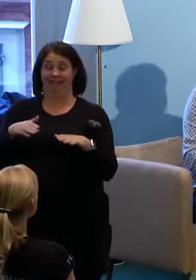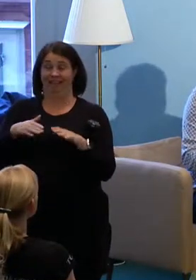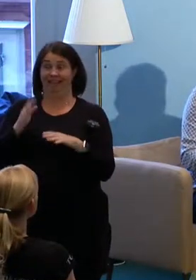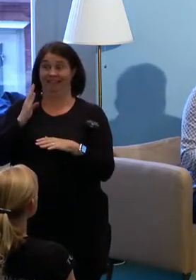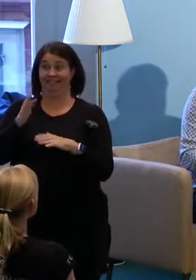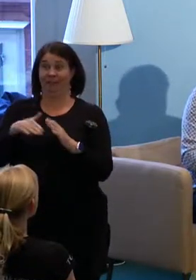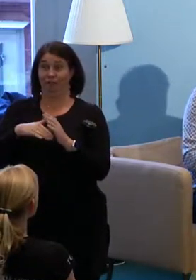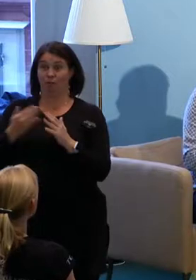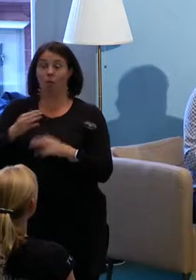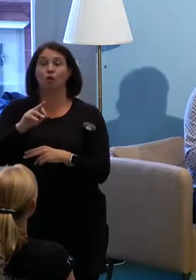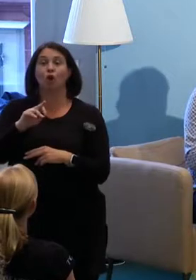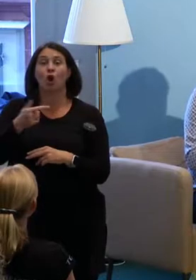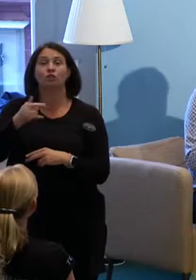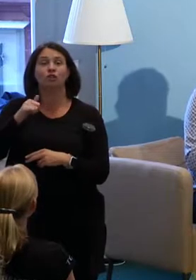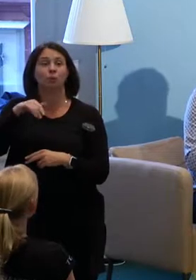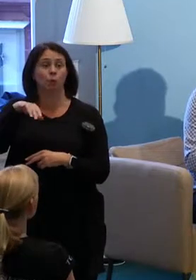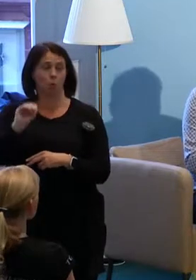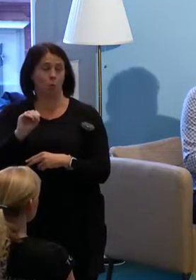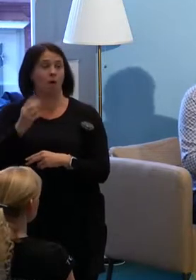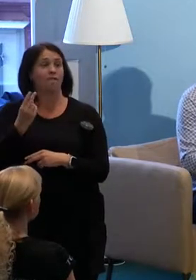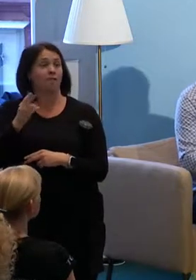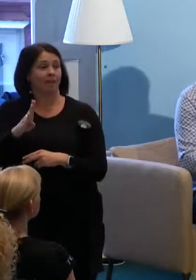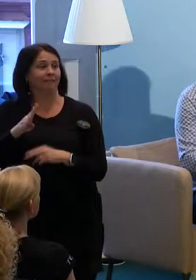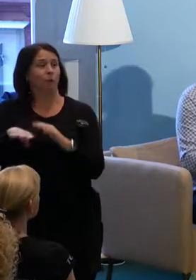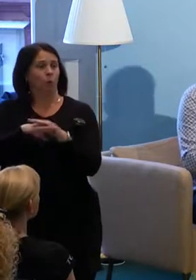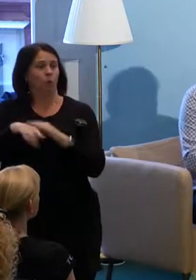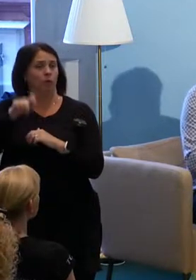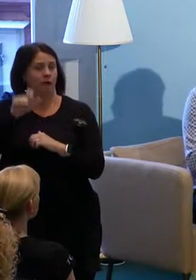direkt ifrån Ratio, vd:n och även grundare för detta